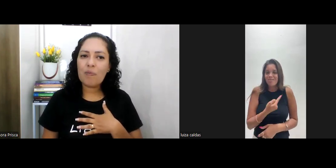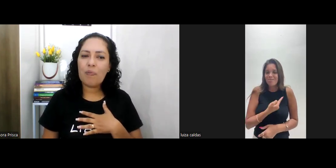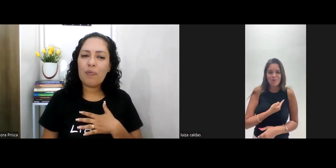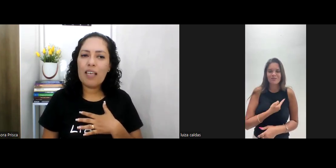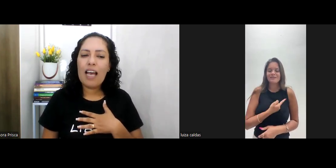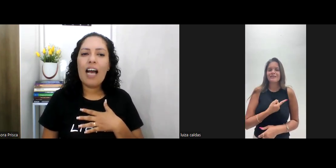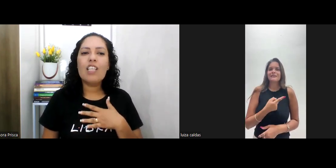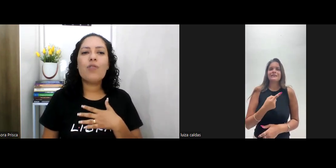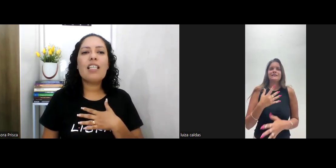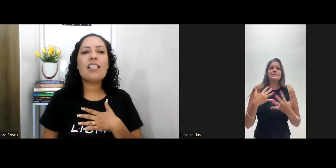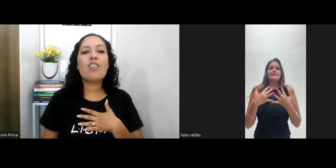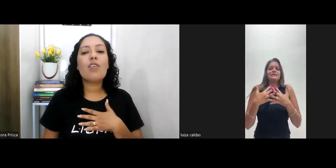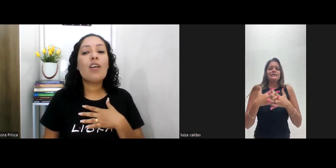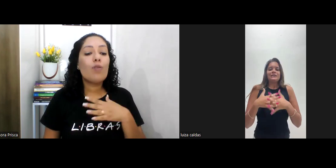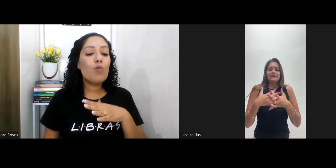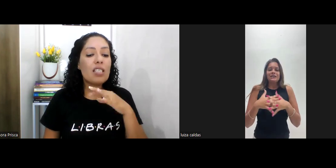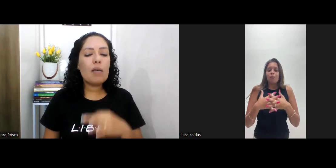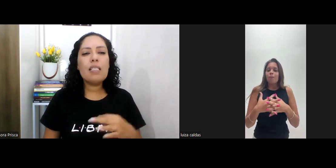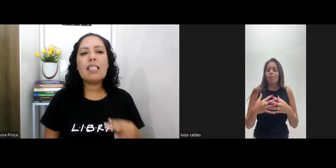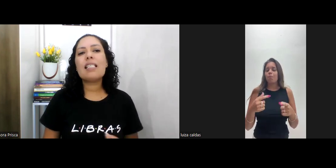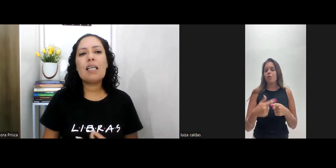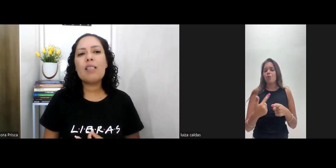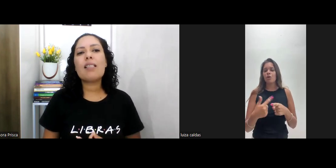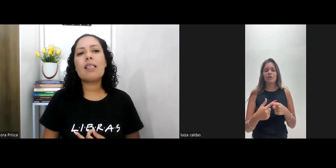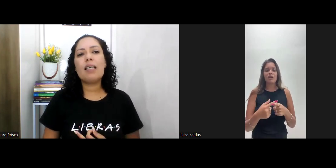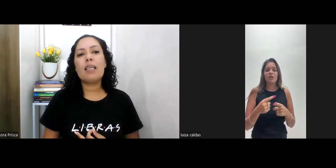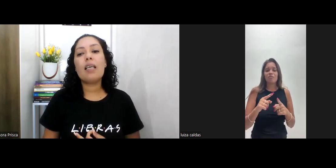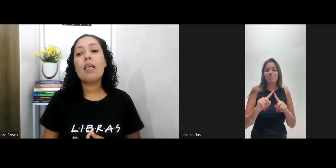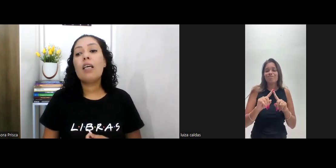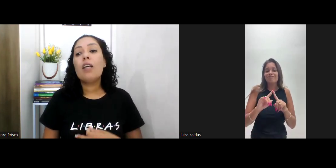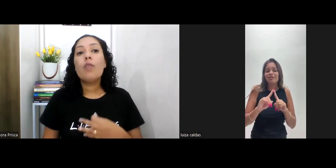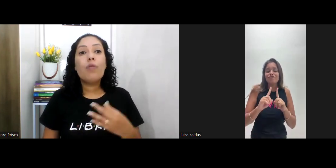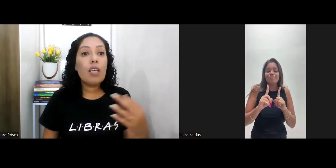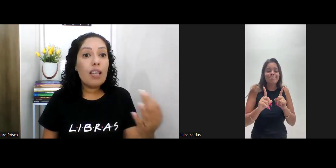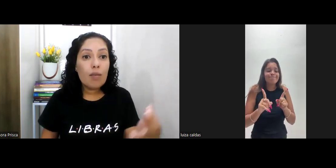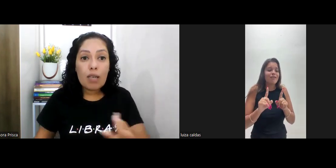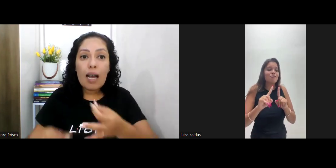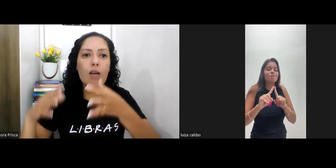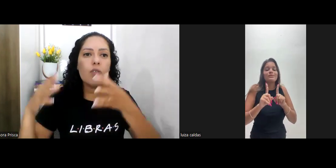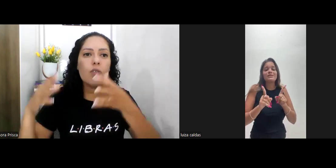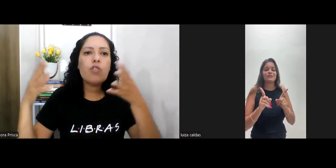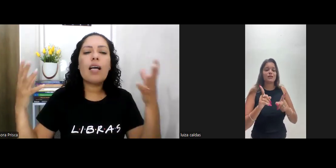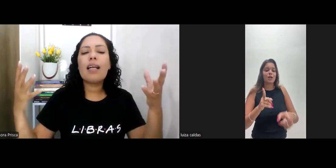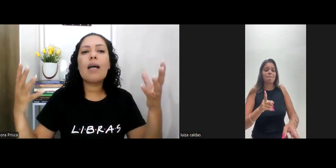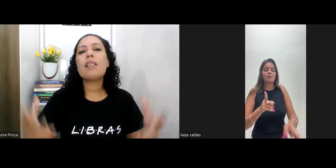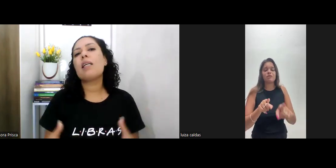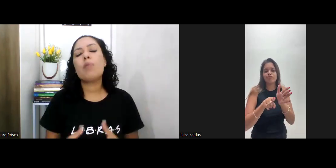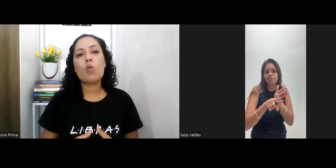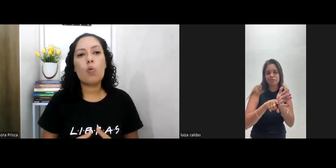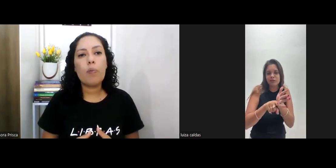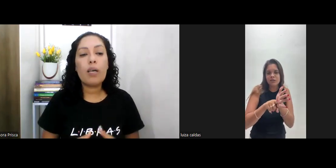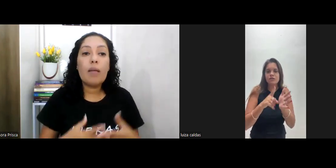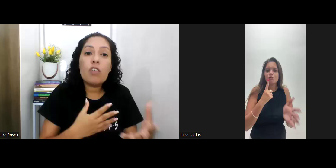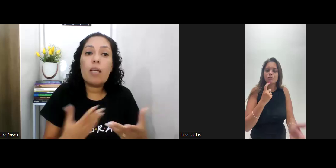complicado. Às vezes, um simples exame de sangue vira um caos na cabeça